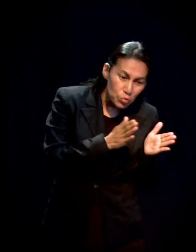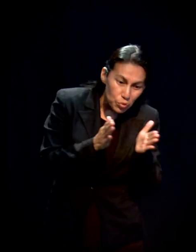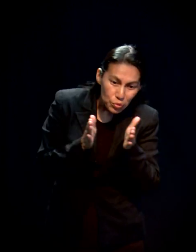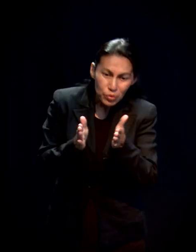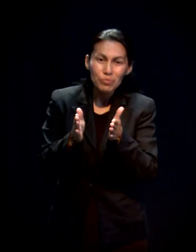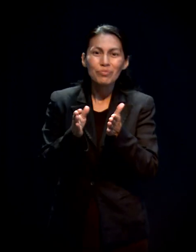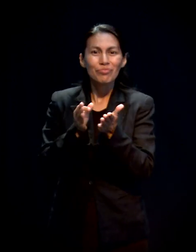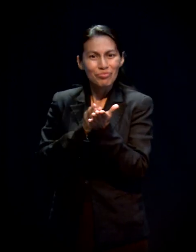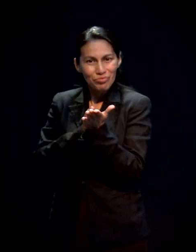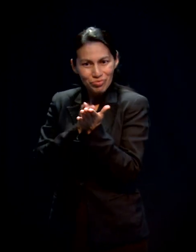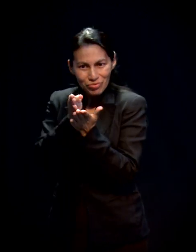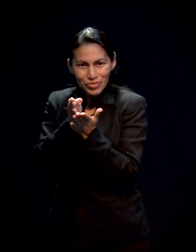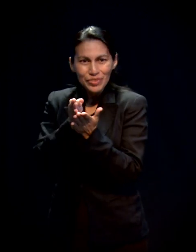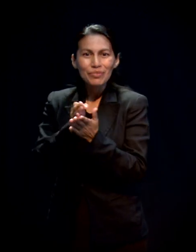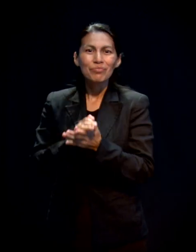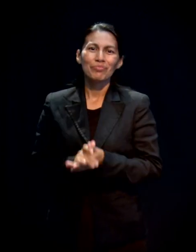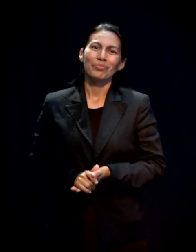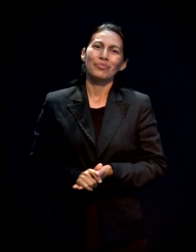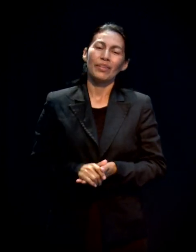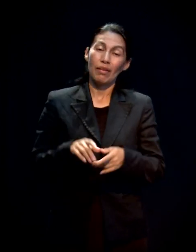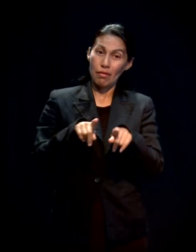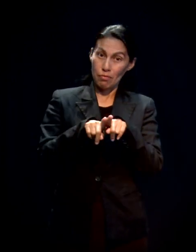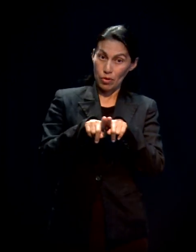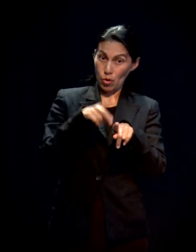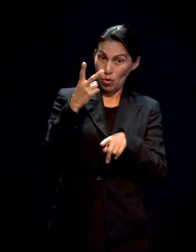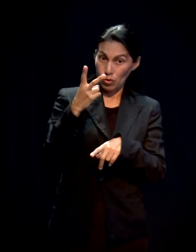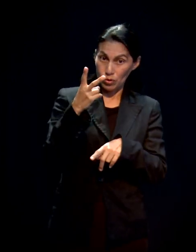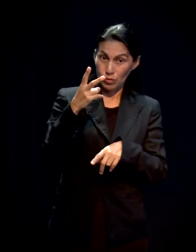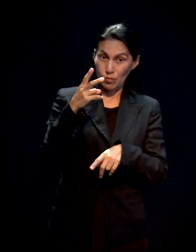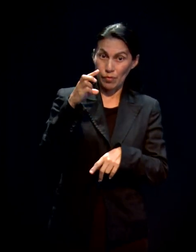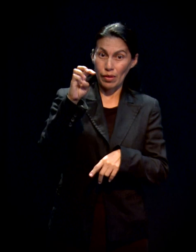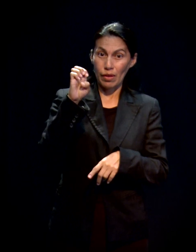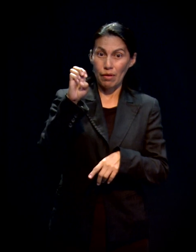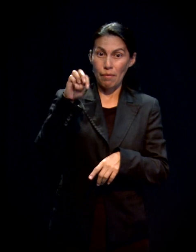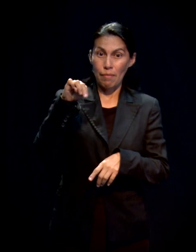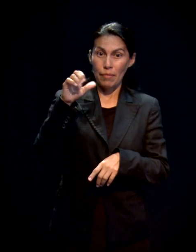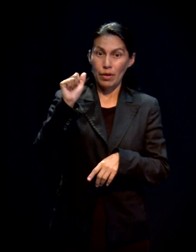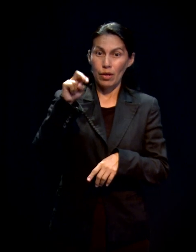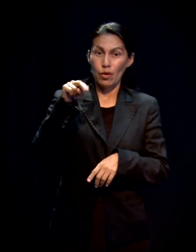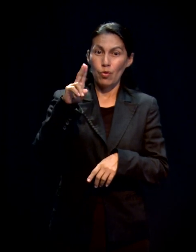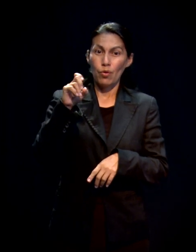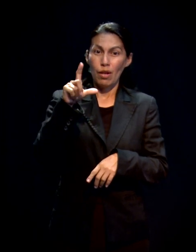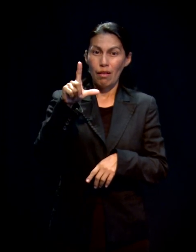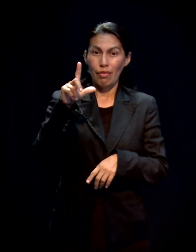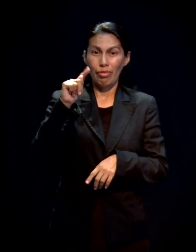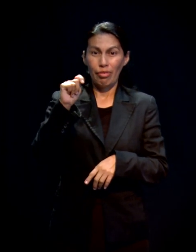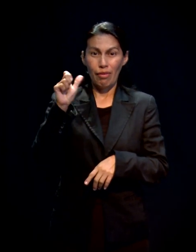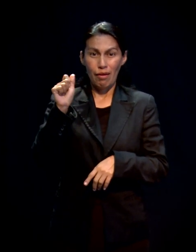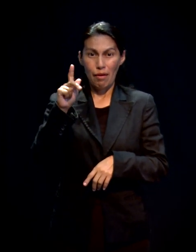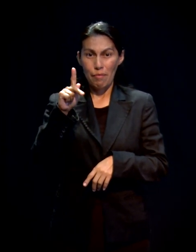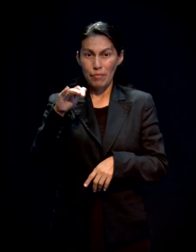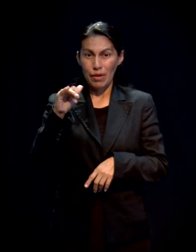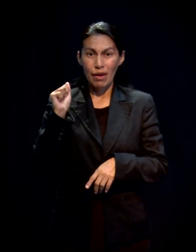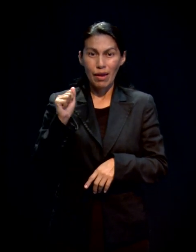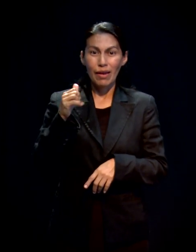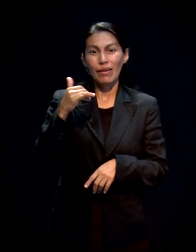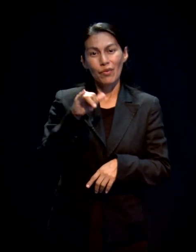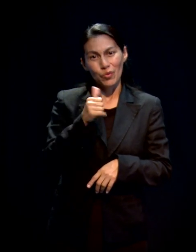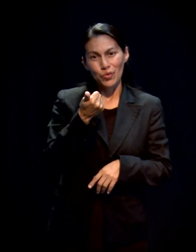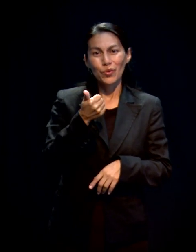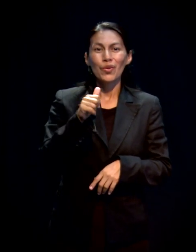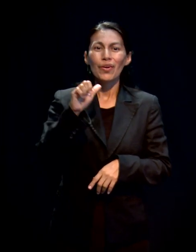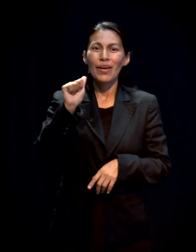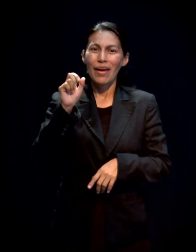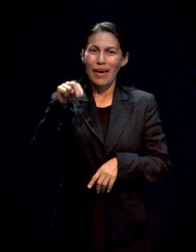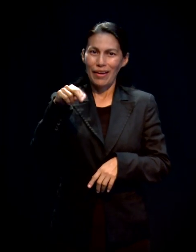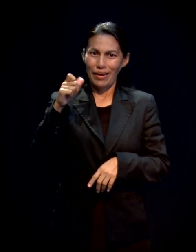una nueva esperanza con nuestros invitados de manuel tapia y ángel mozo gracias por estar con